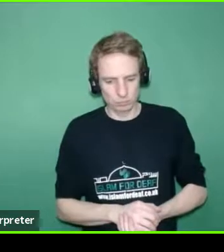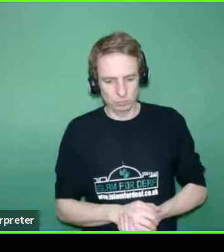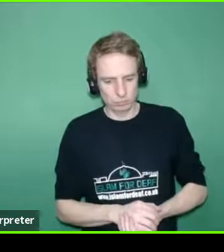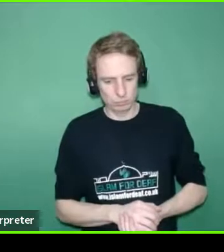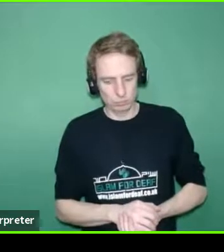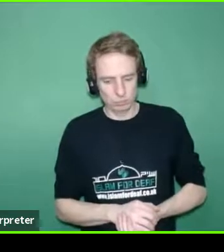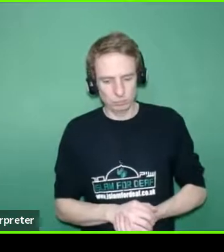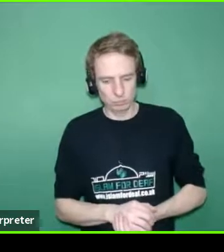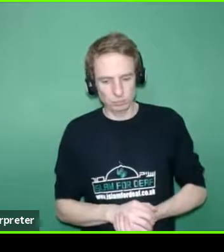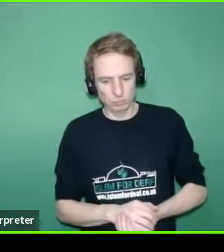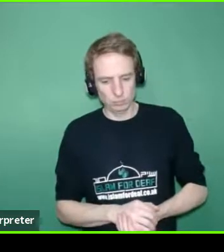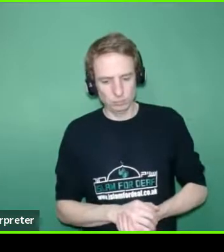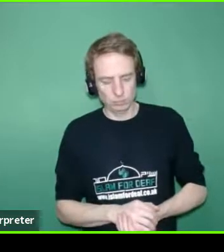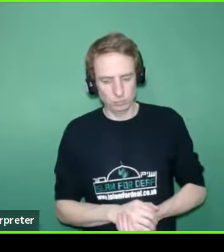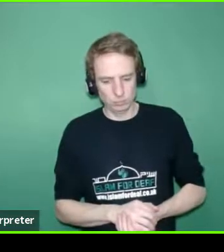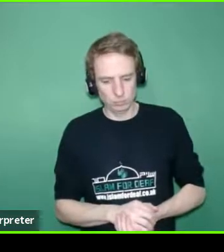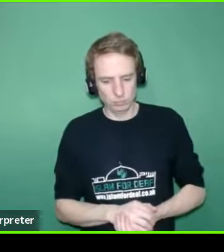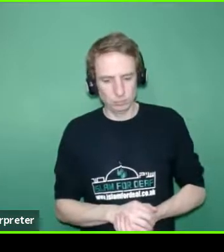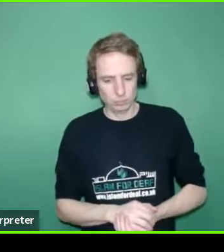عمر بن حسن الكلبي،